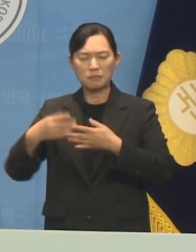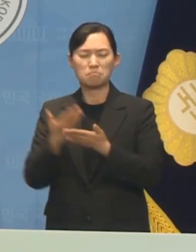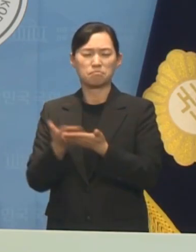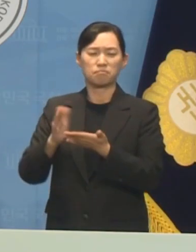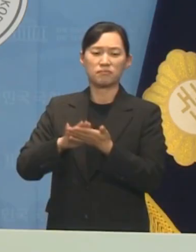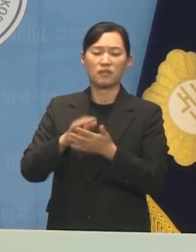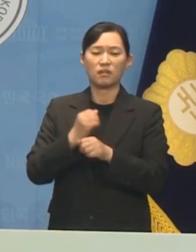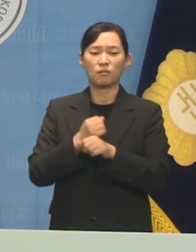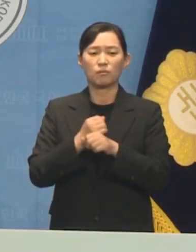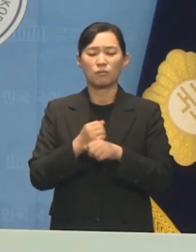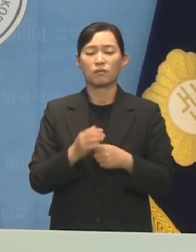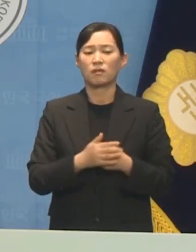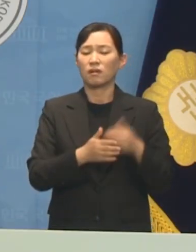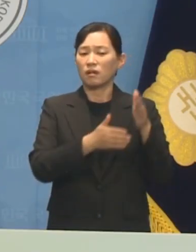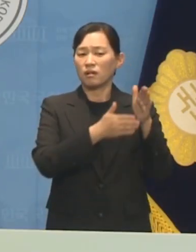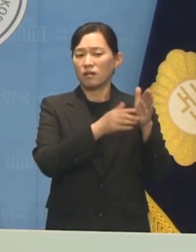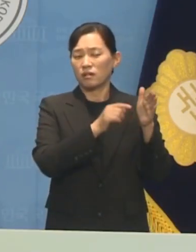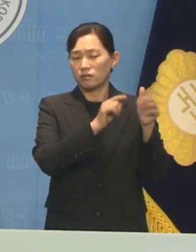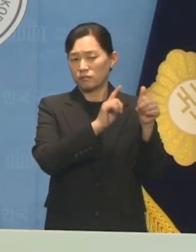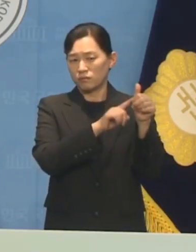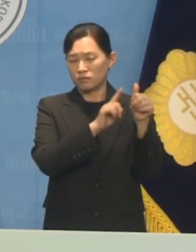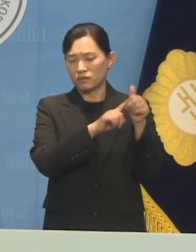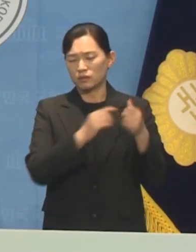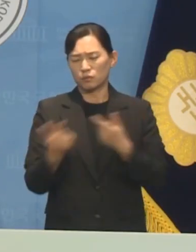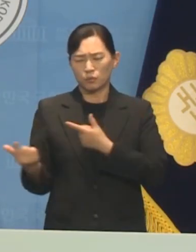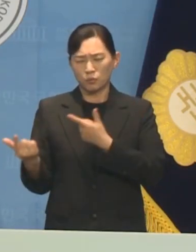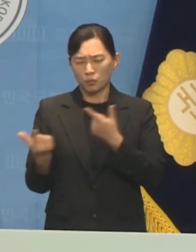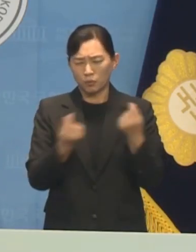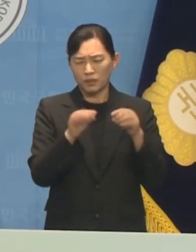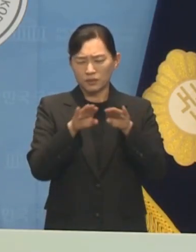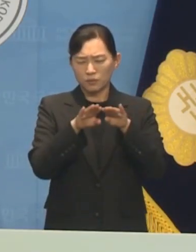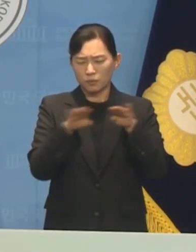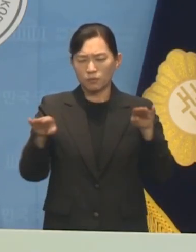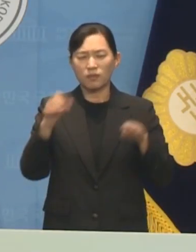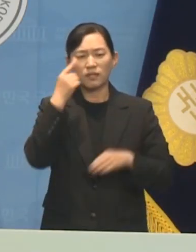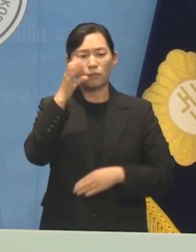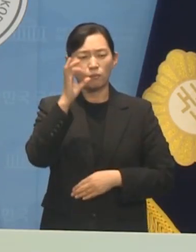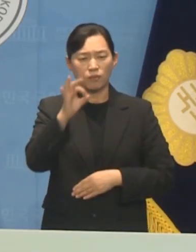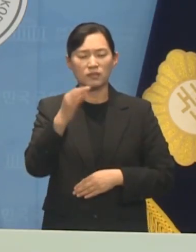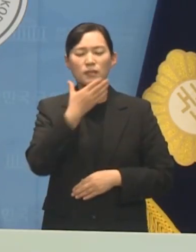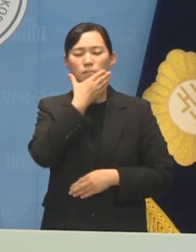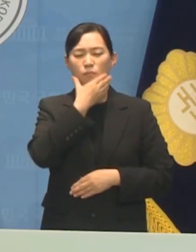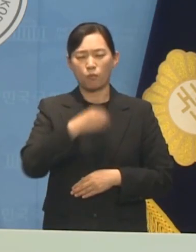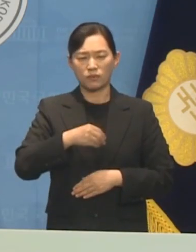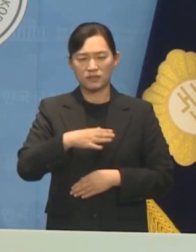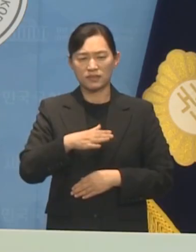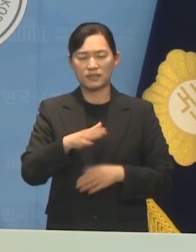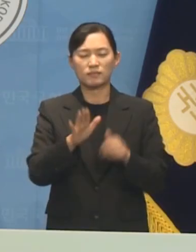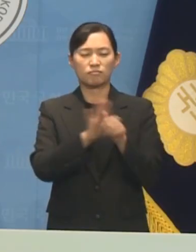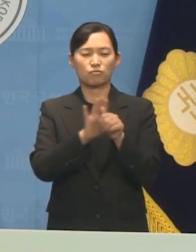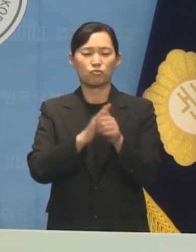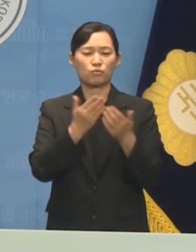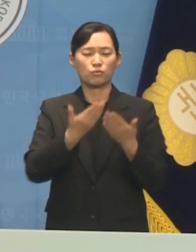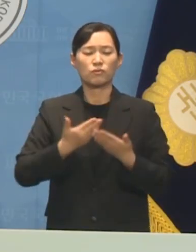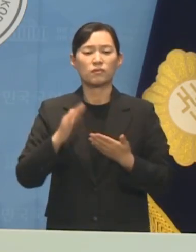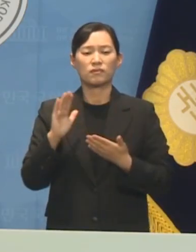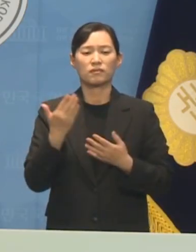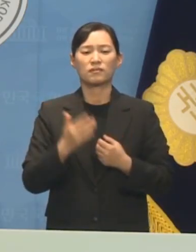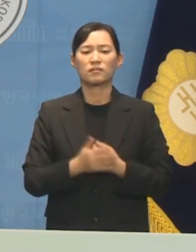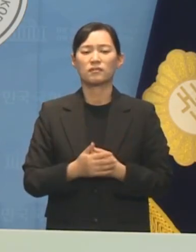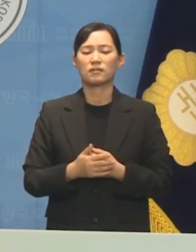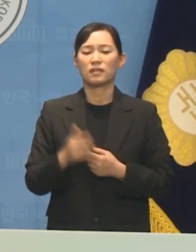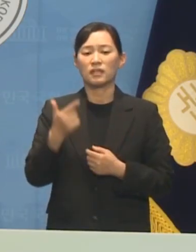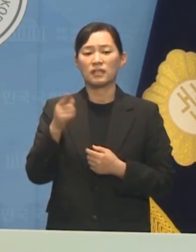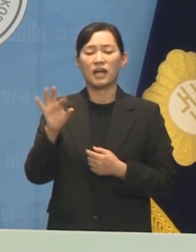개선하고 모회사 엔지니어와 동등한 수준의 공정한 임금 및 복지 체계를 확립해야 합니다.